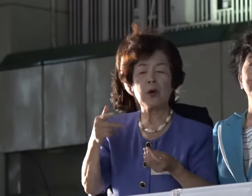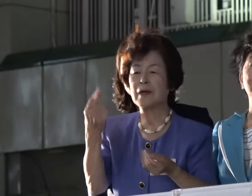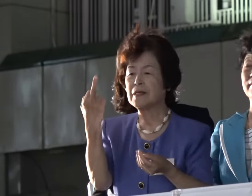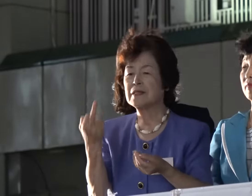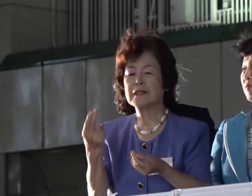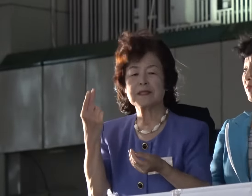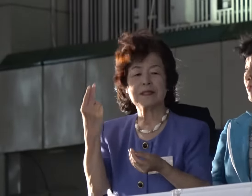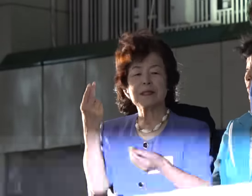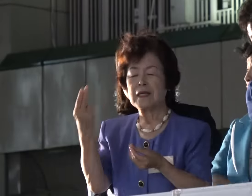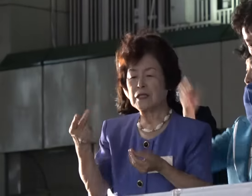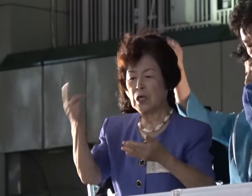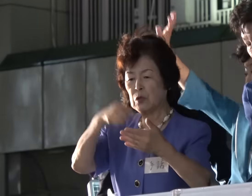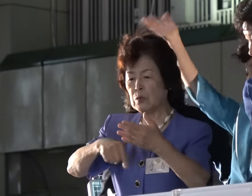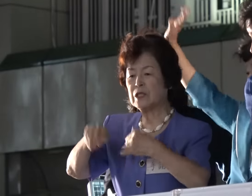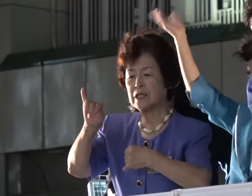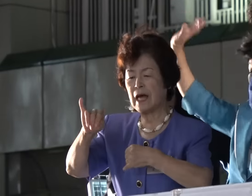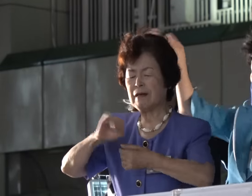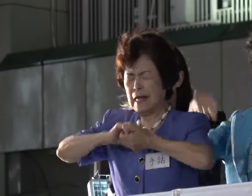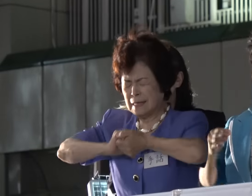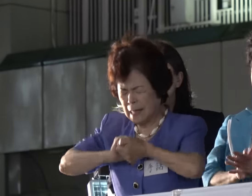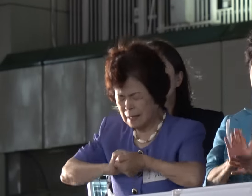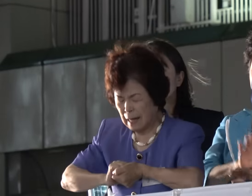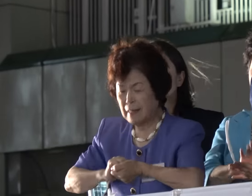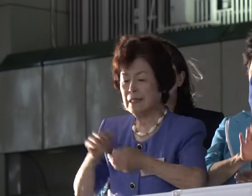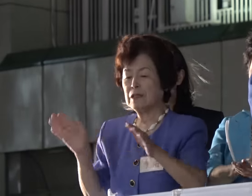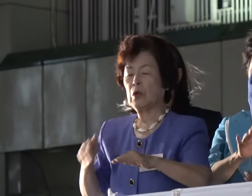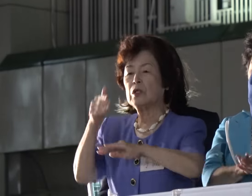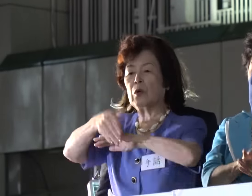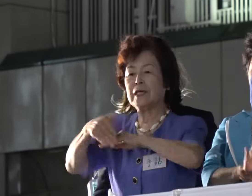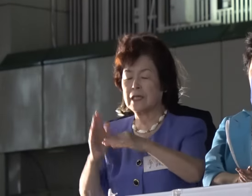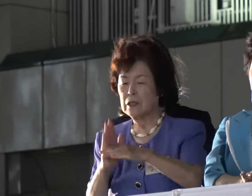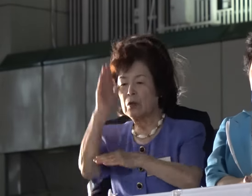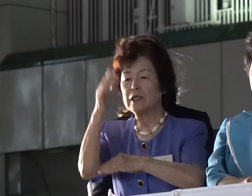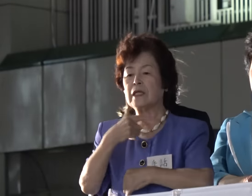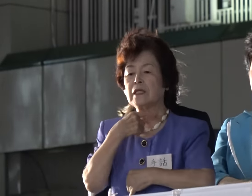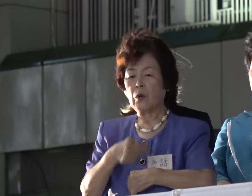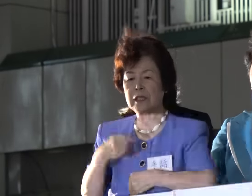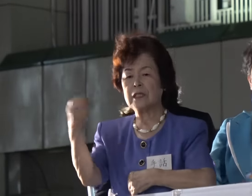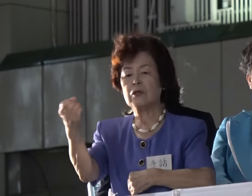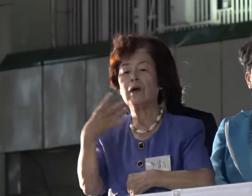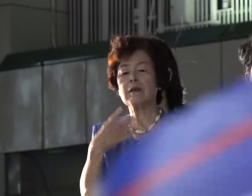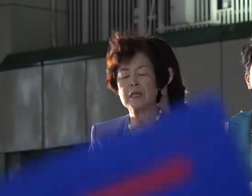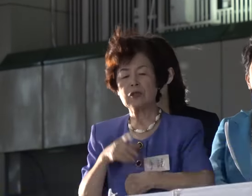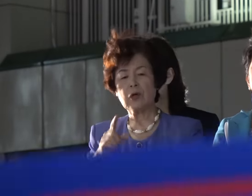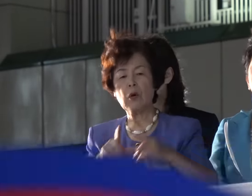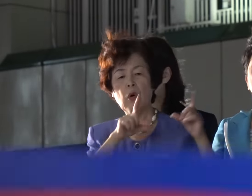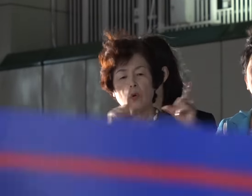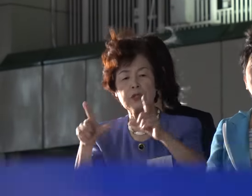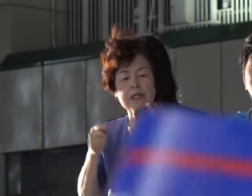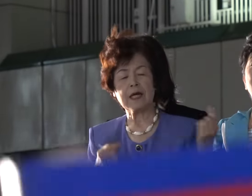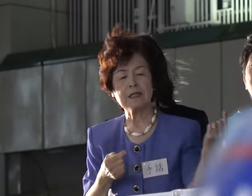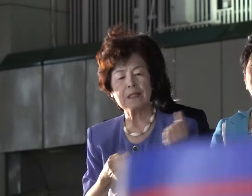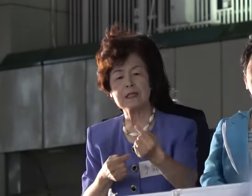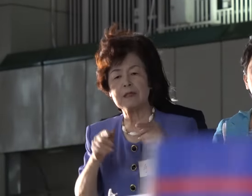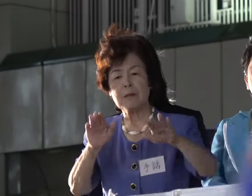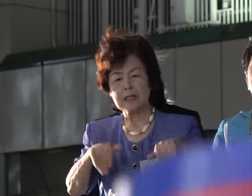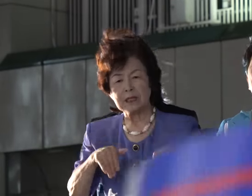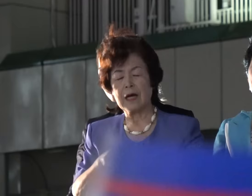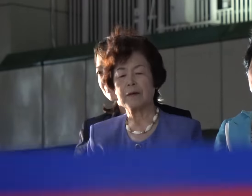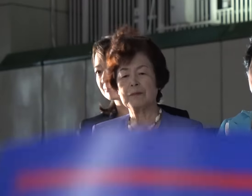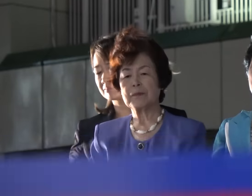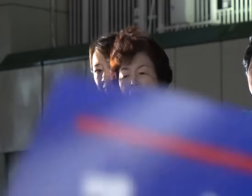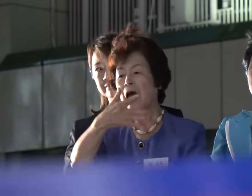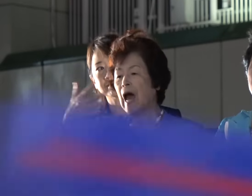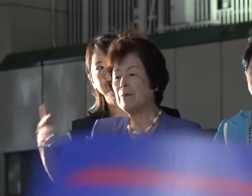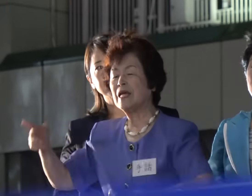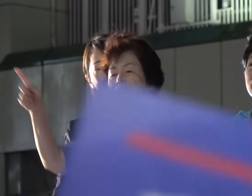に勝ってもらわなければならないということです。それをお伝えします。でアメリカではヒラリー・クリントン